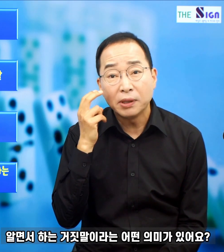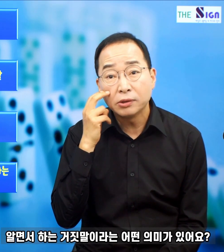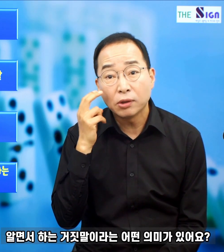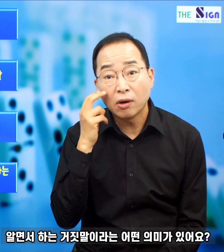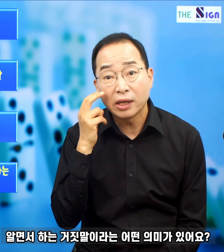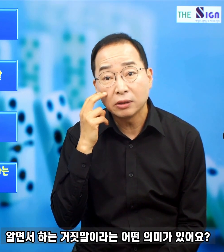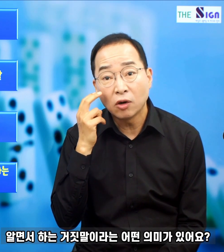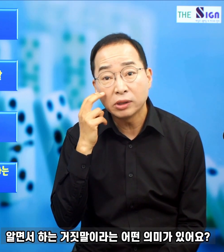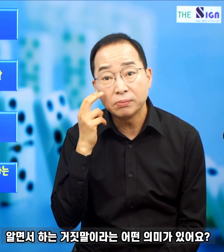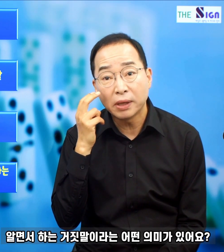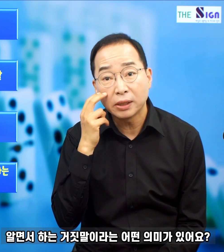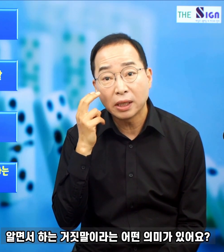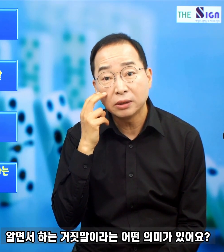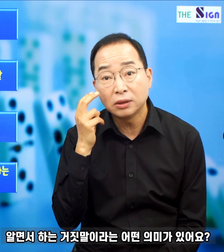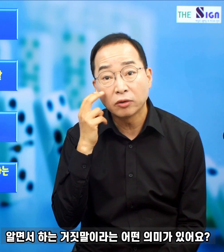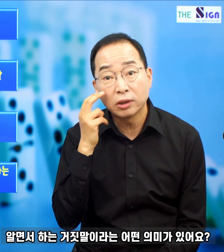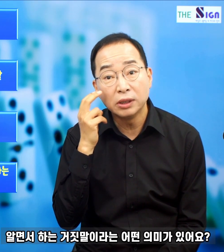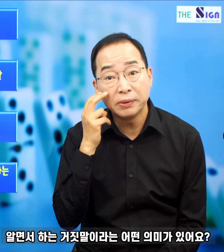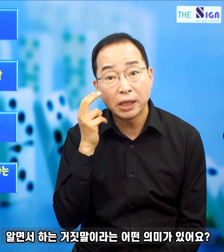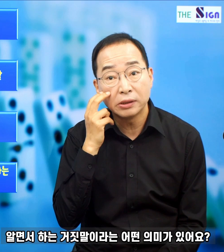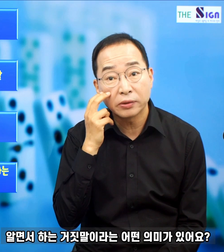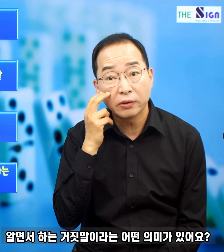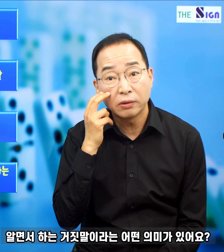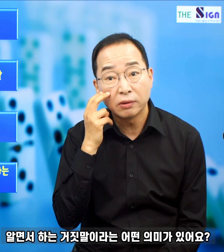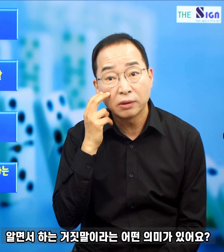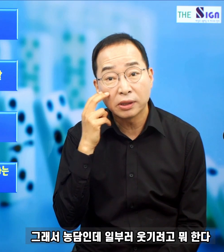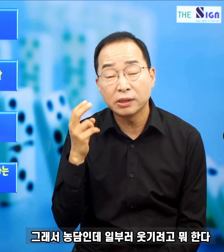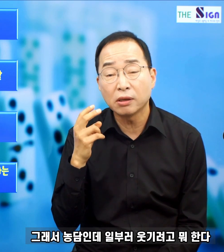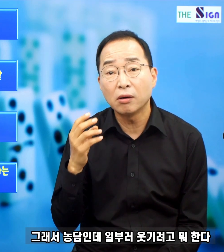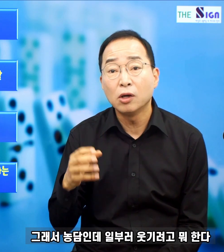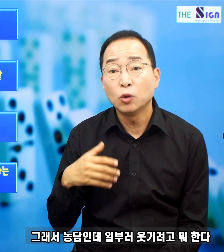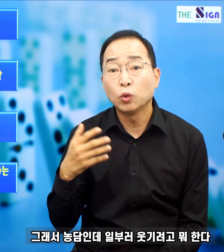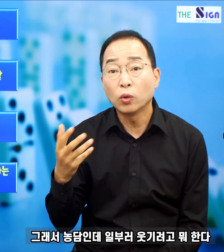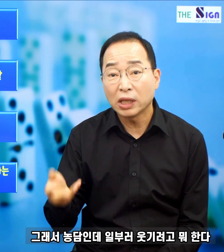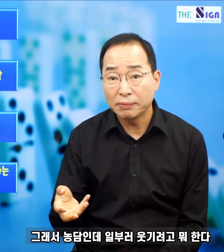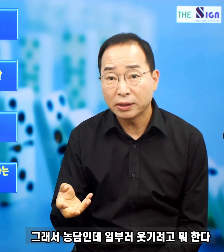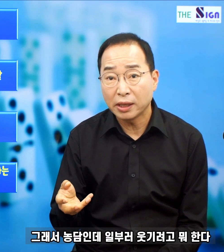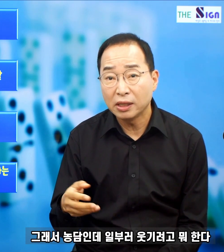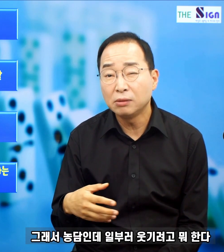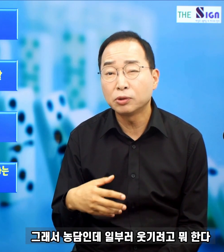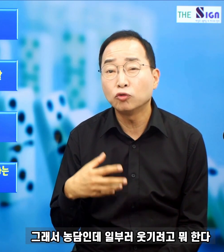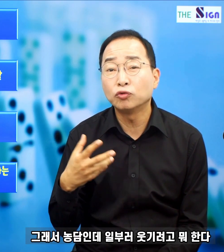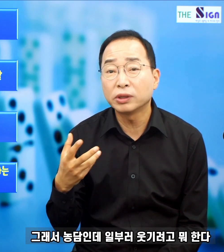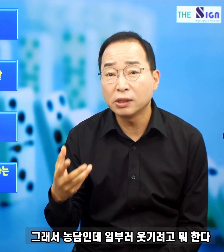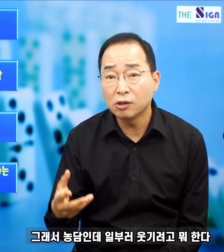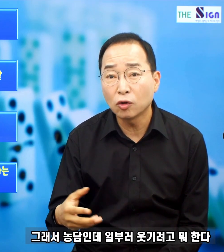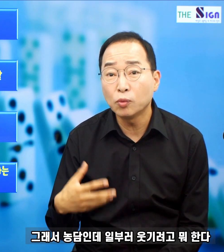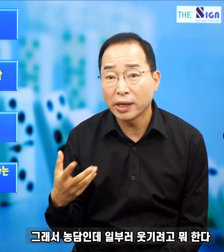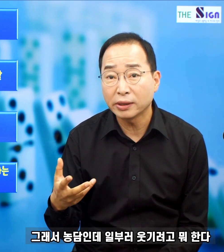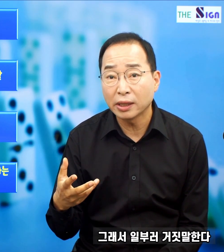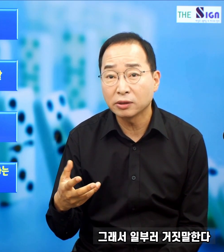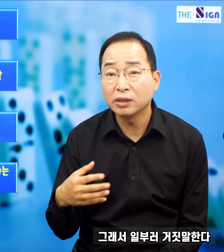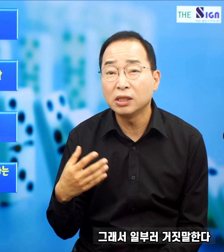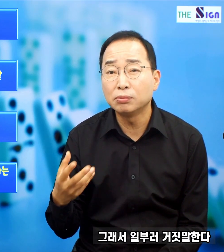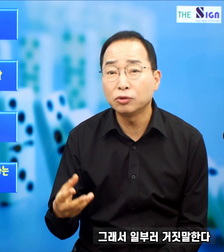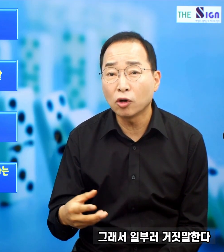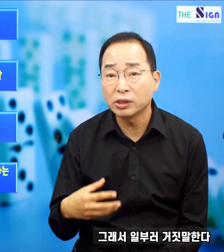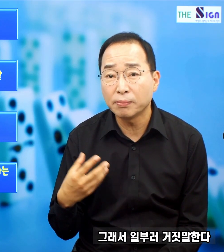알면서 하는 거짓말이라는 어떤 의미가 있어요. 그래서 농담인데 일부러 웃기려고 뭐 한다, 그래서 일부러